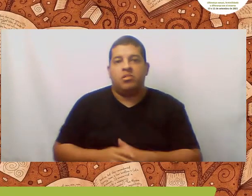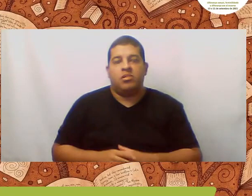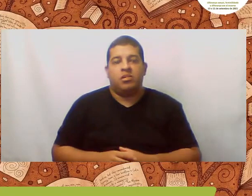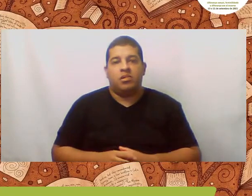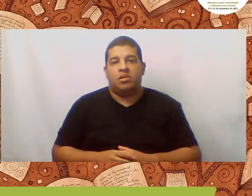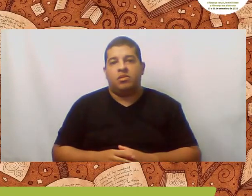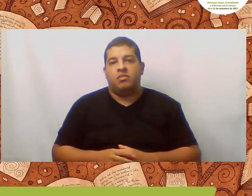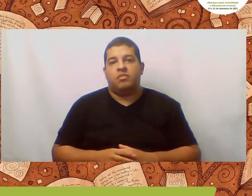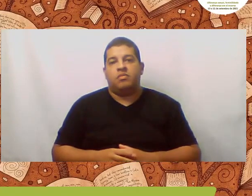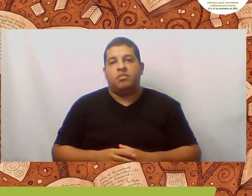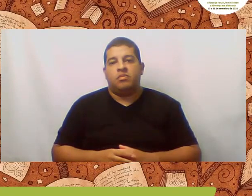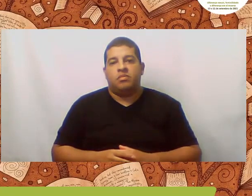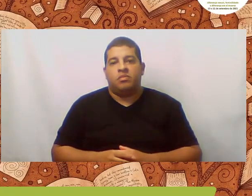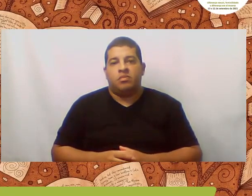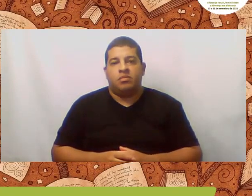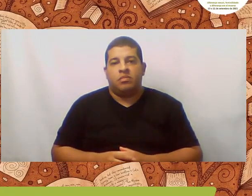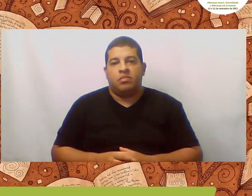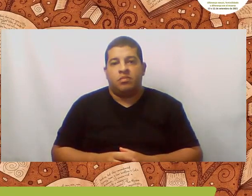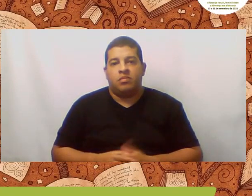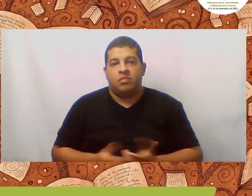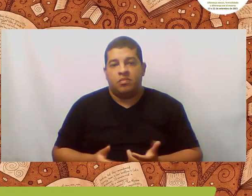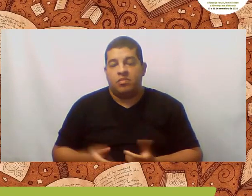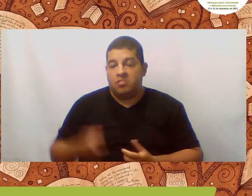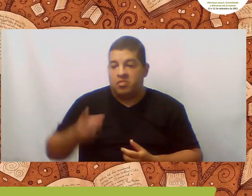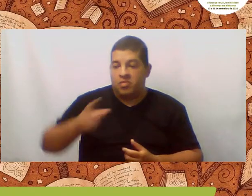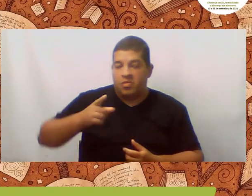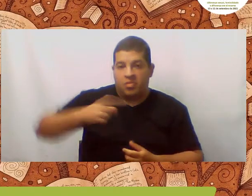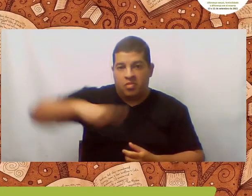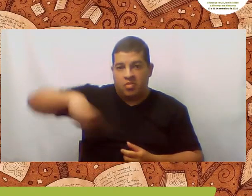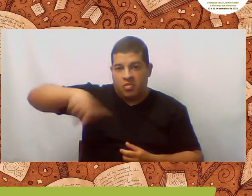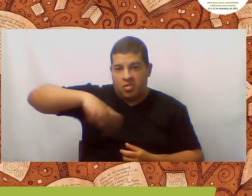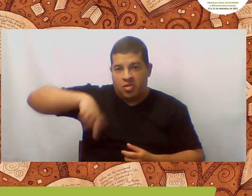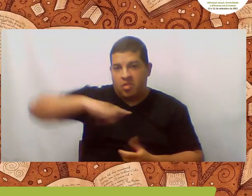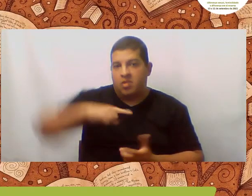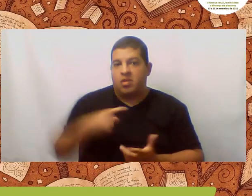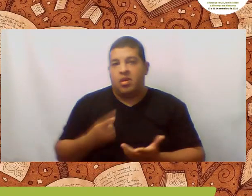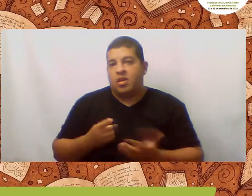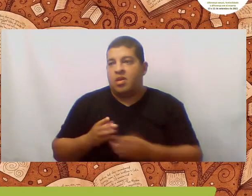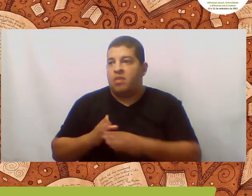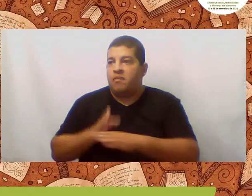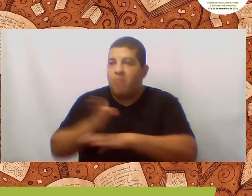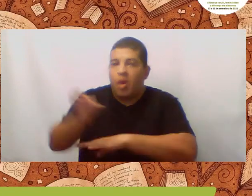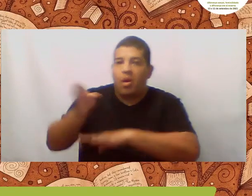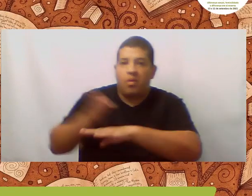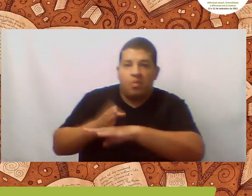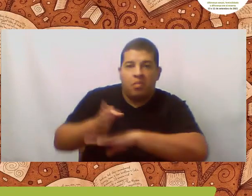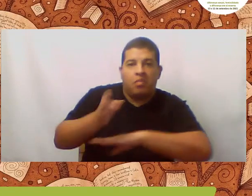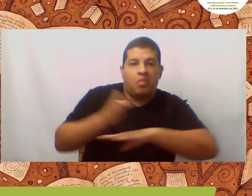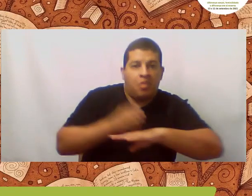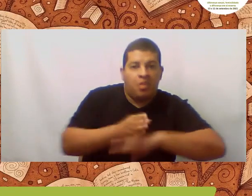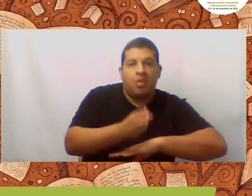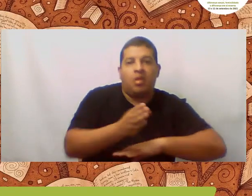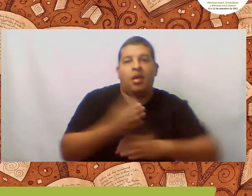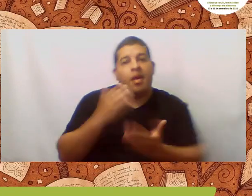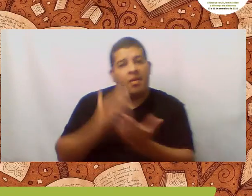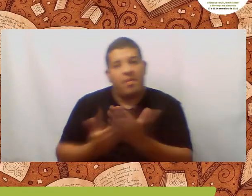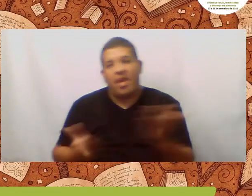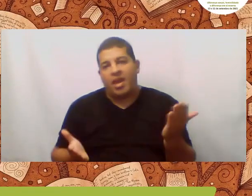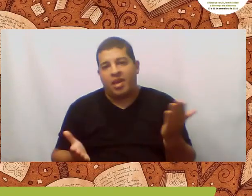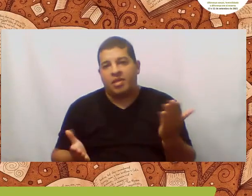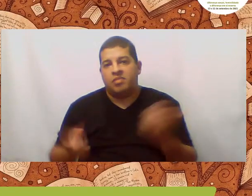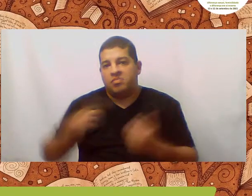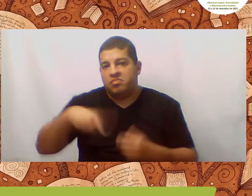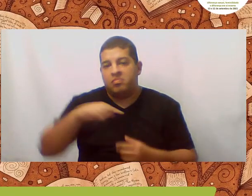que a perda da nossa mobilidade de ação, né, faz com que e fez com